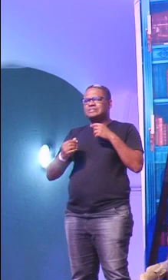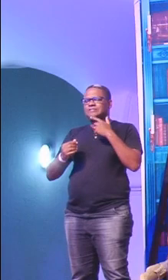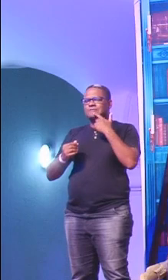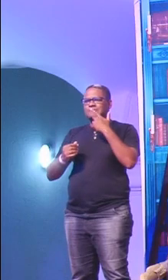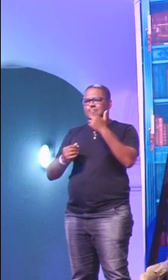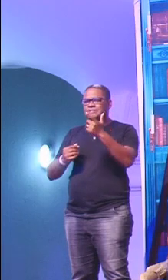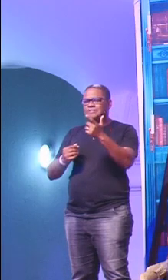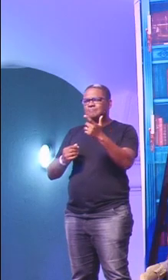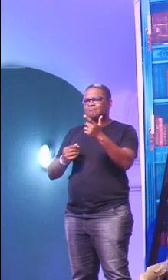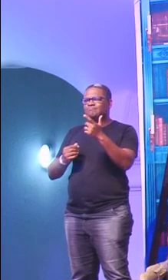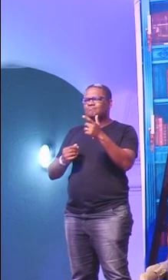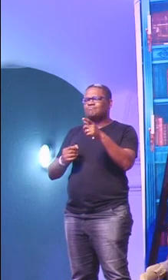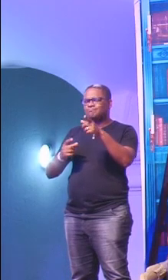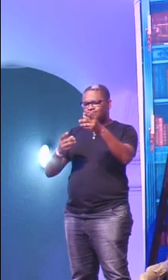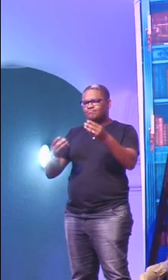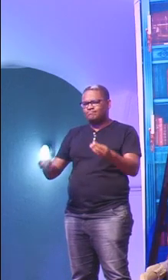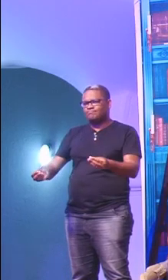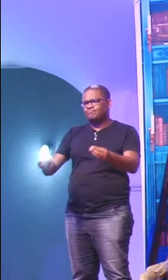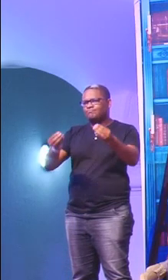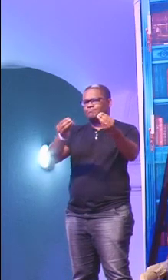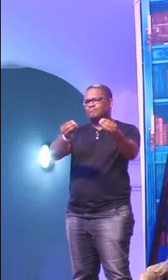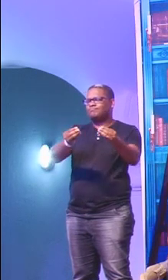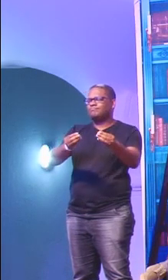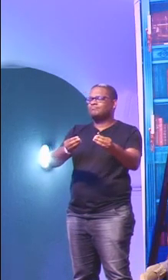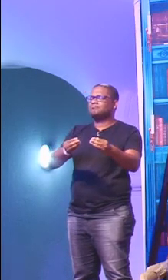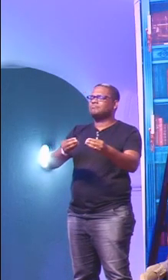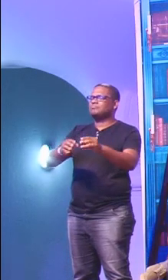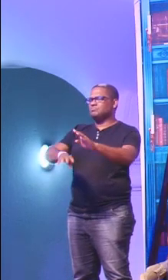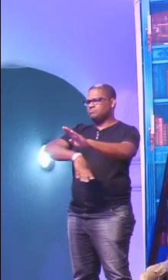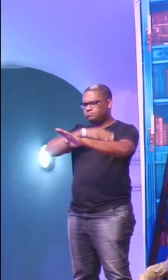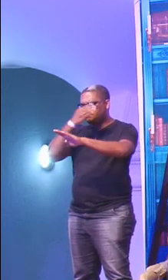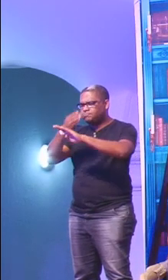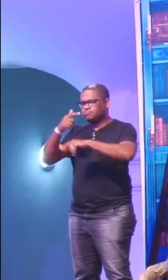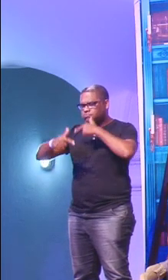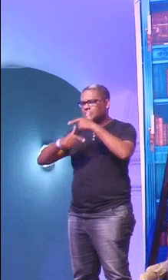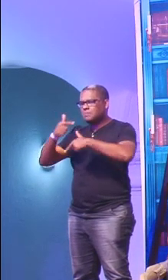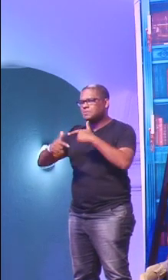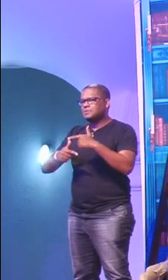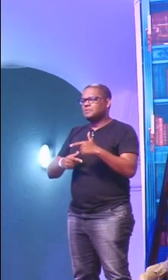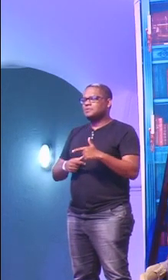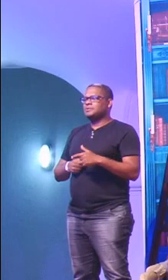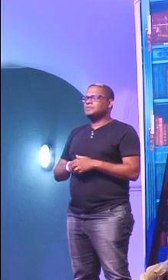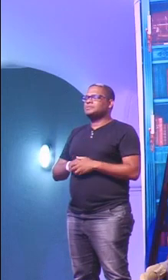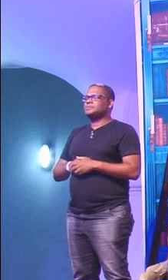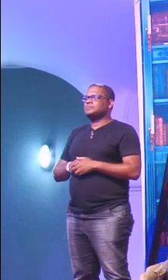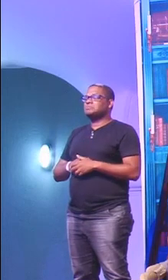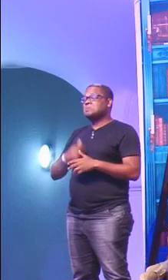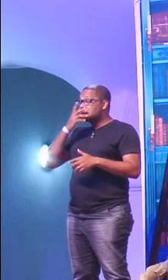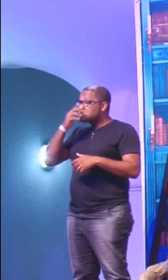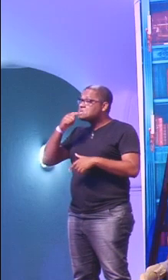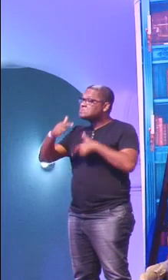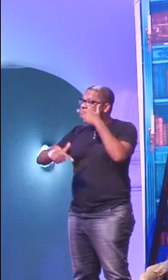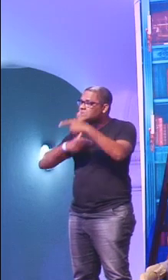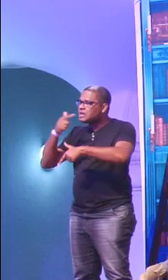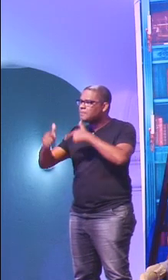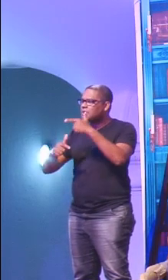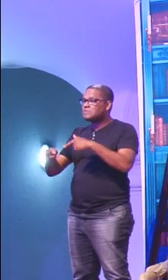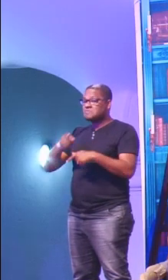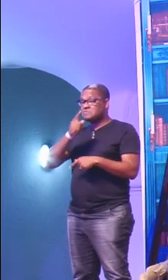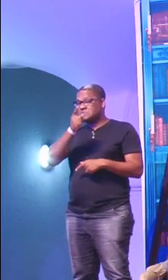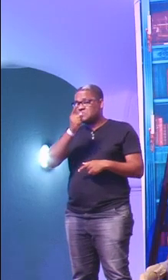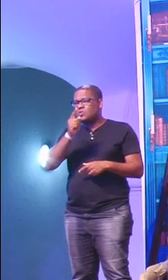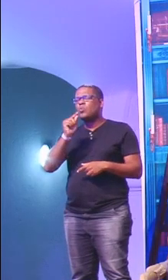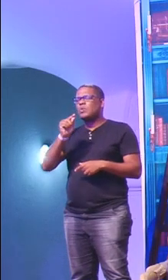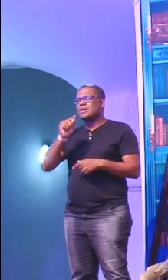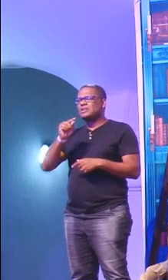dizer ao meu irmão que se vestisse. O dia seria longo e de muito trabalho. Talvez o trabalho o faça compreender, meu filho, que